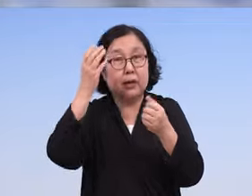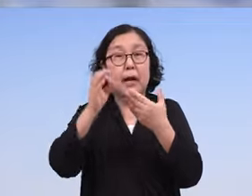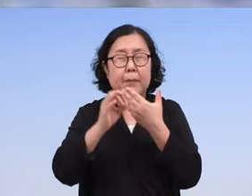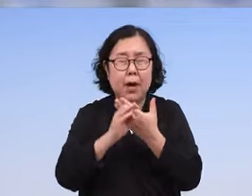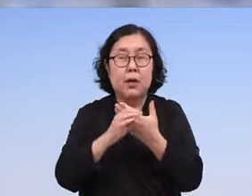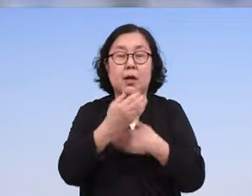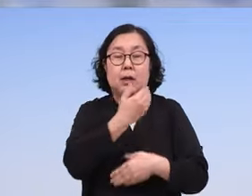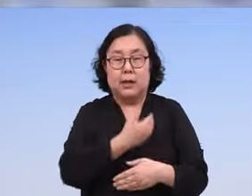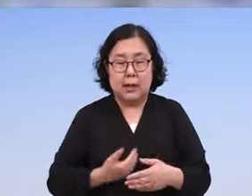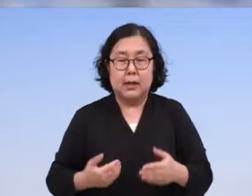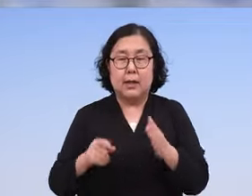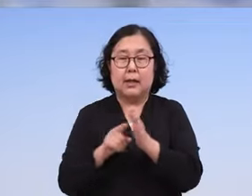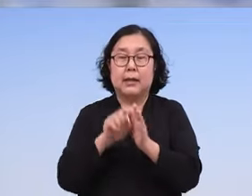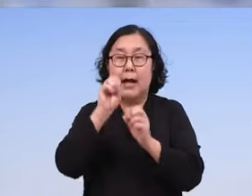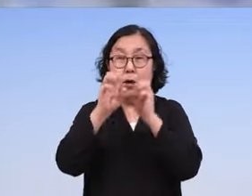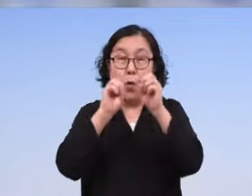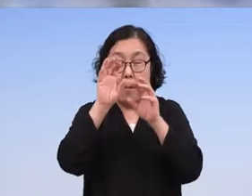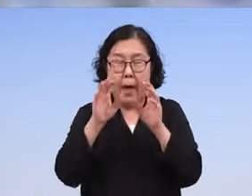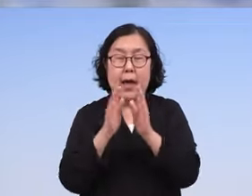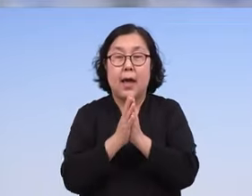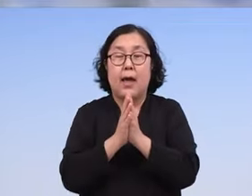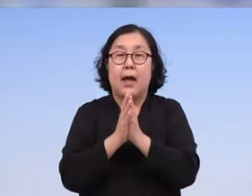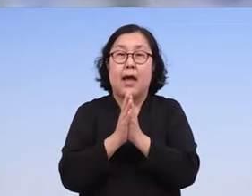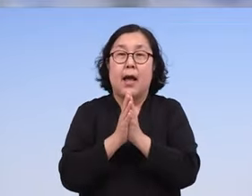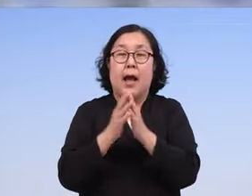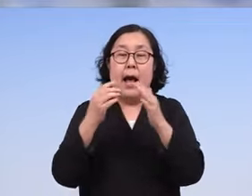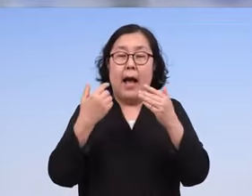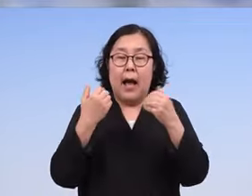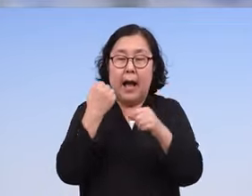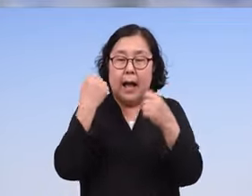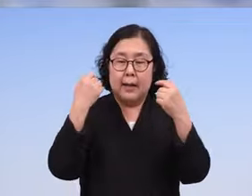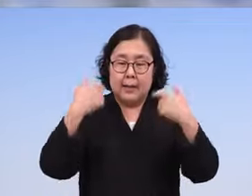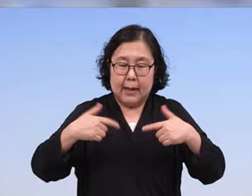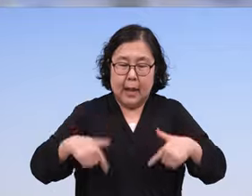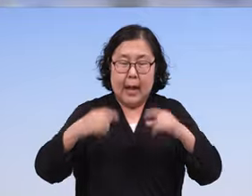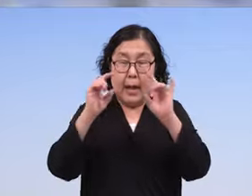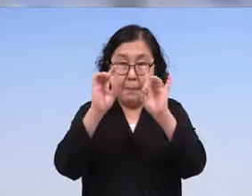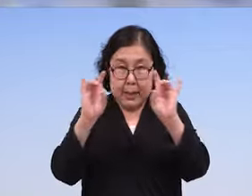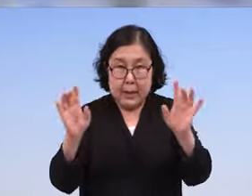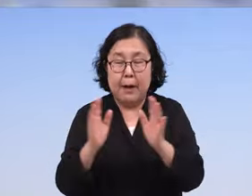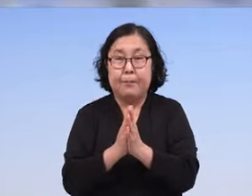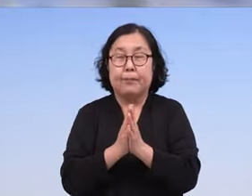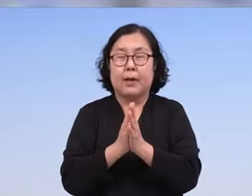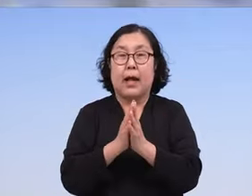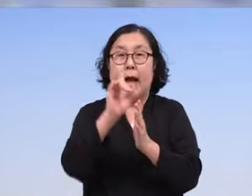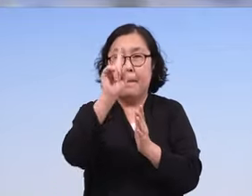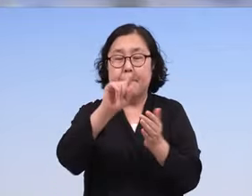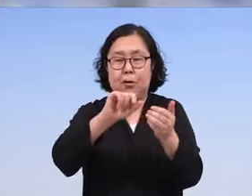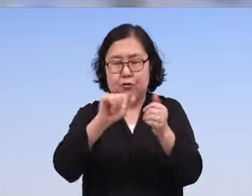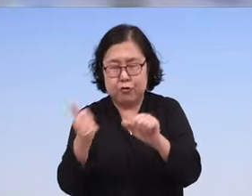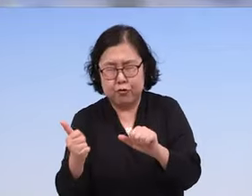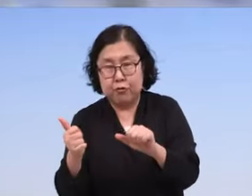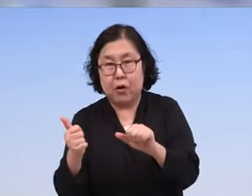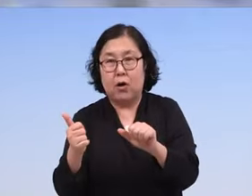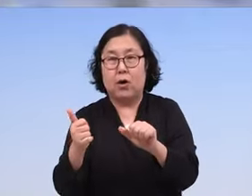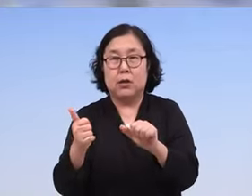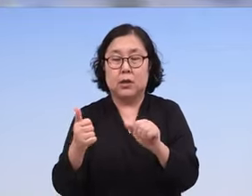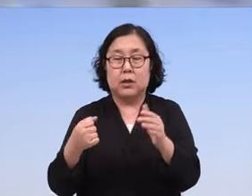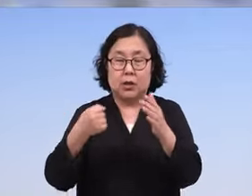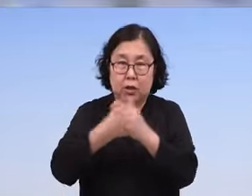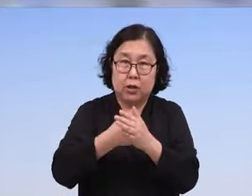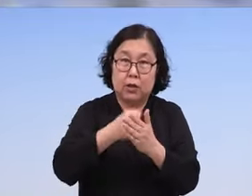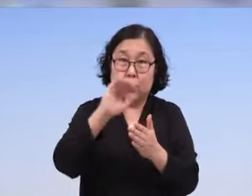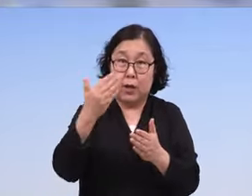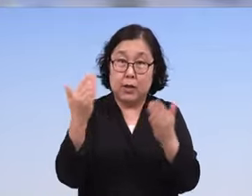사도신경을 고백하실 때마다 이 대목에서 한 번 죽는 것은 사람에게 정해진 것이요 그 후에는 심판이